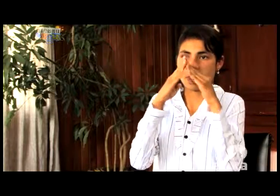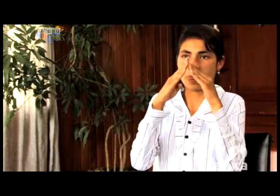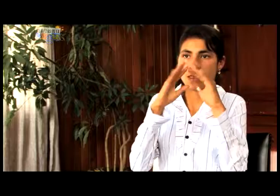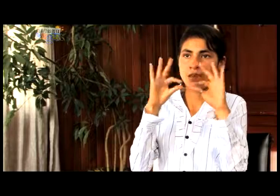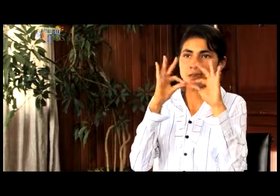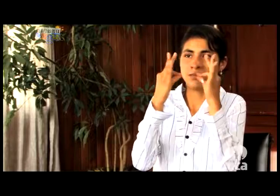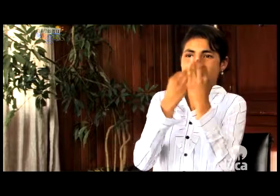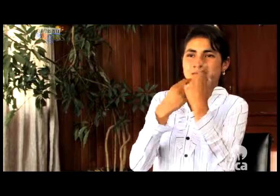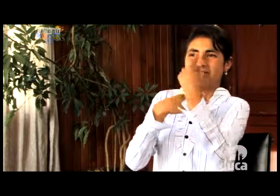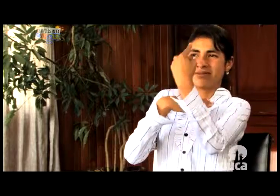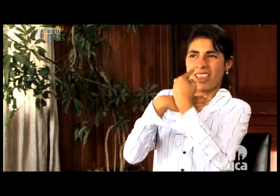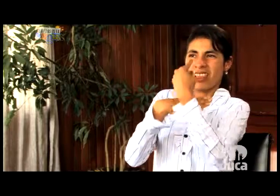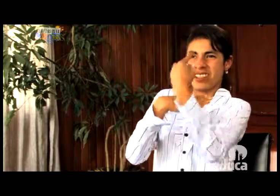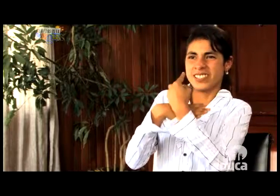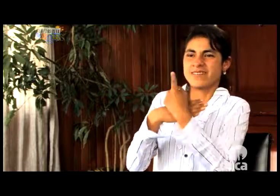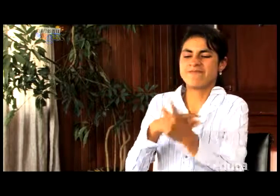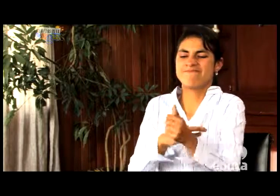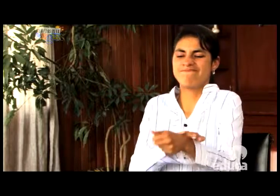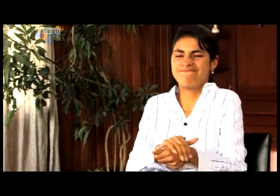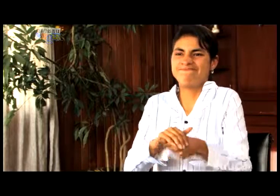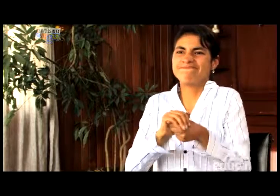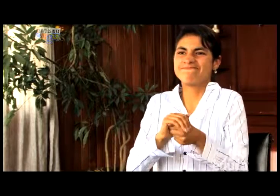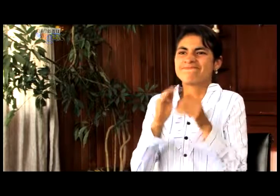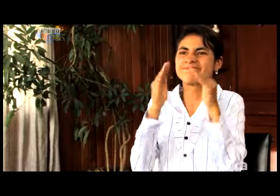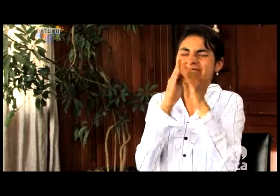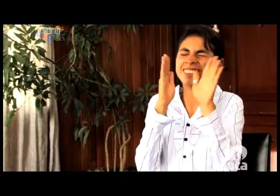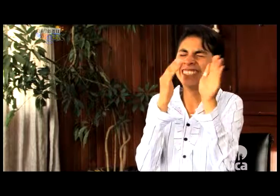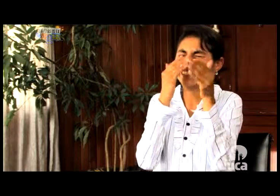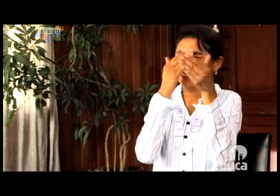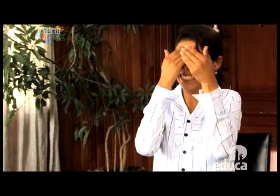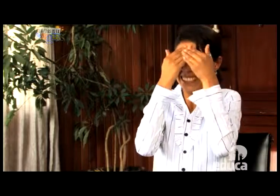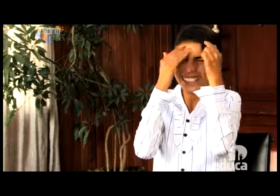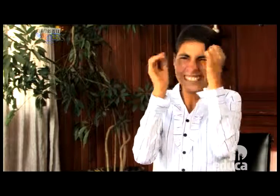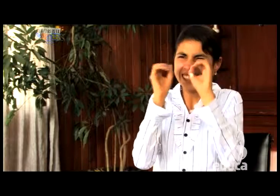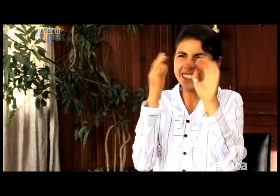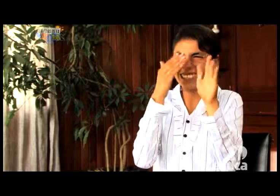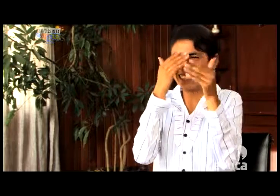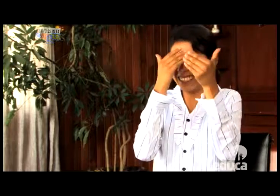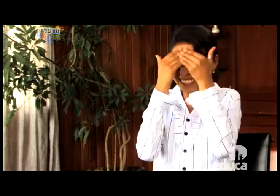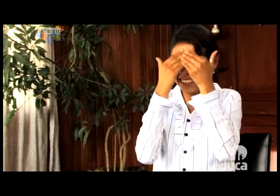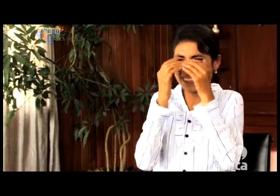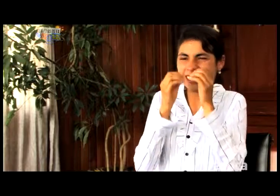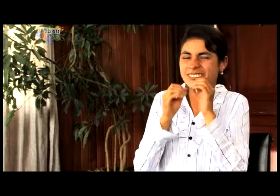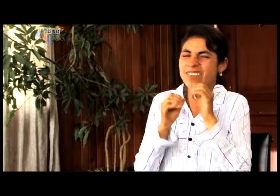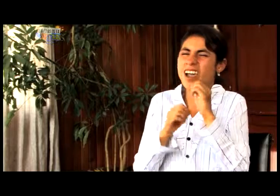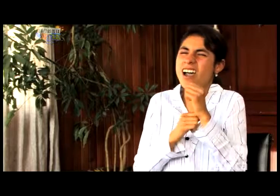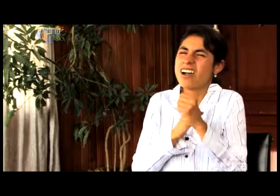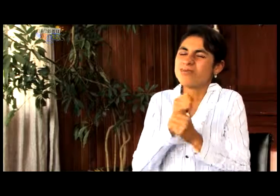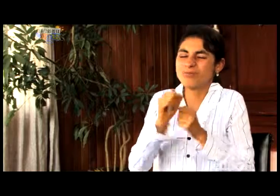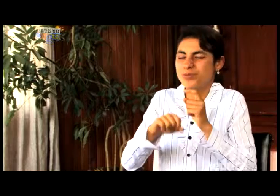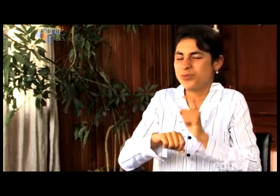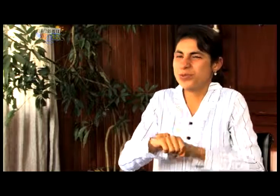Antes mi familia estaba siempre controlándome y me tenían encerrada. No sabía absolutamente nada de